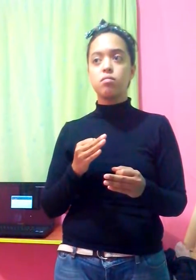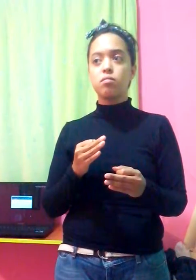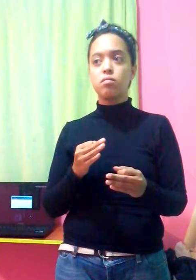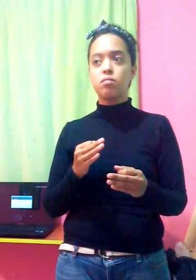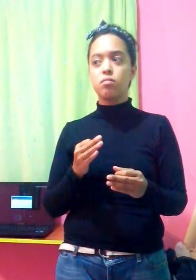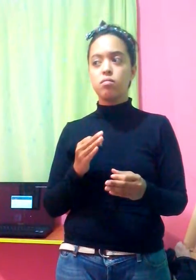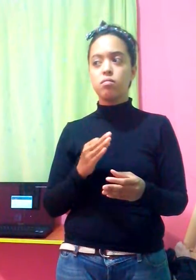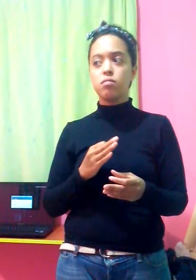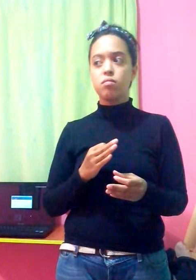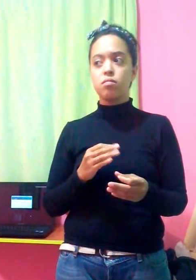Señora,